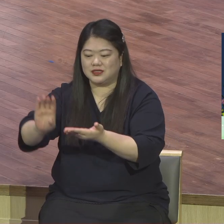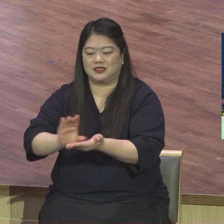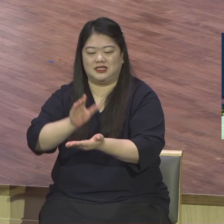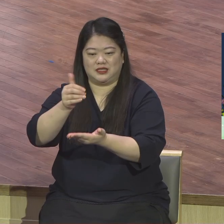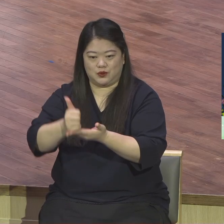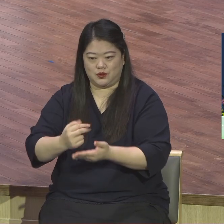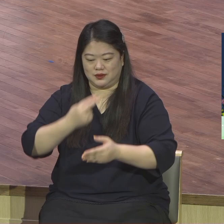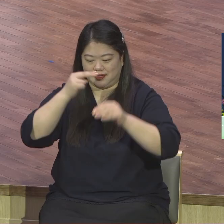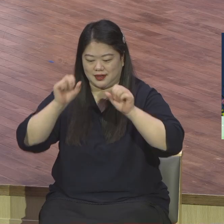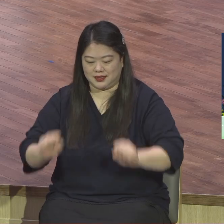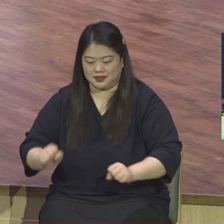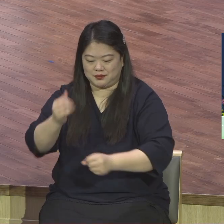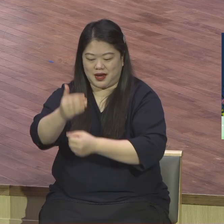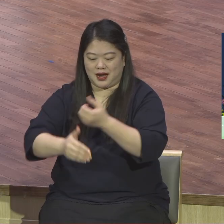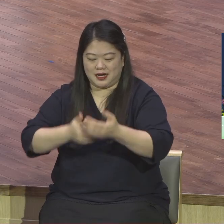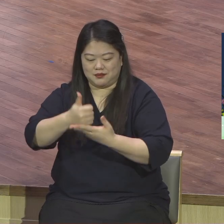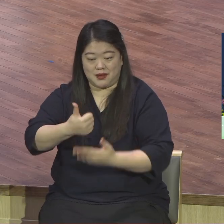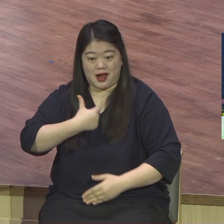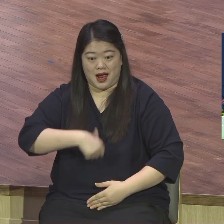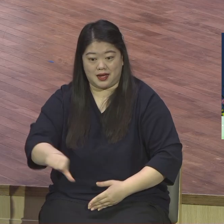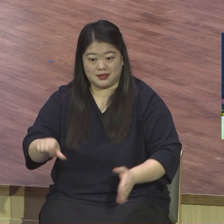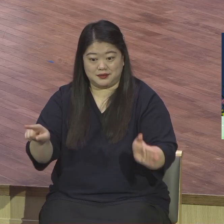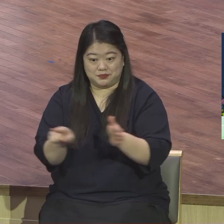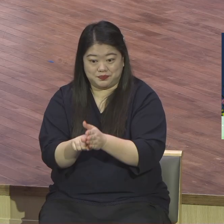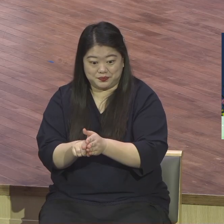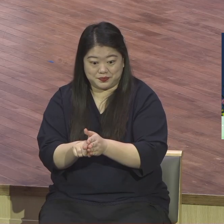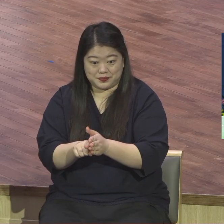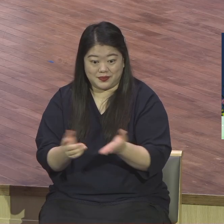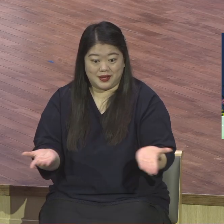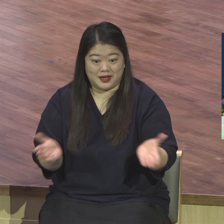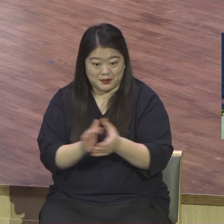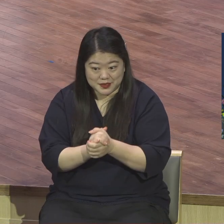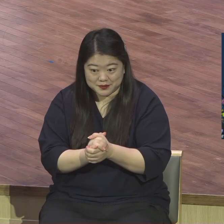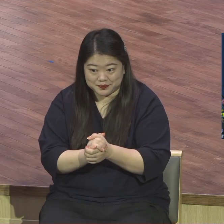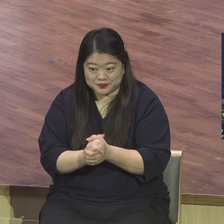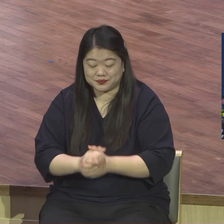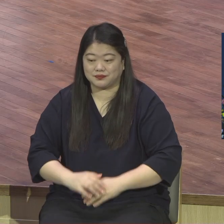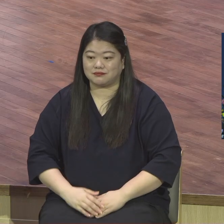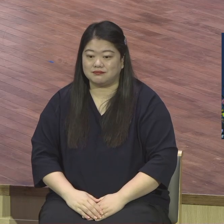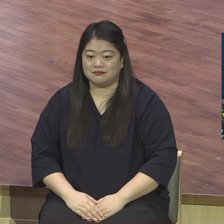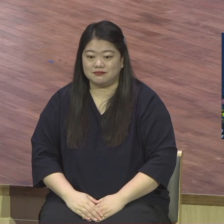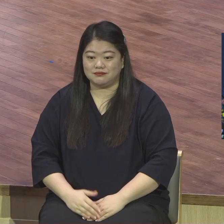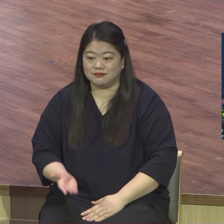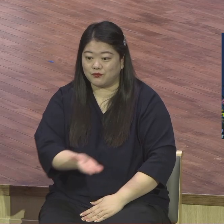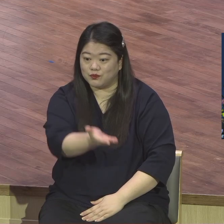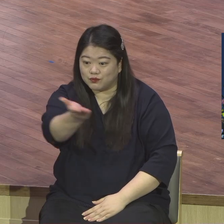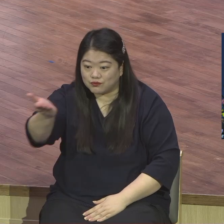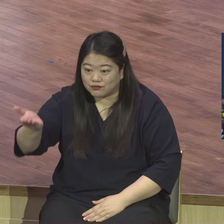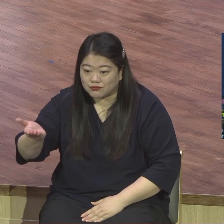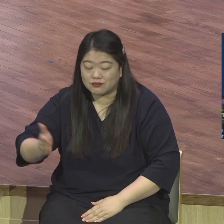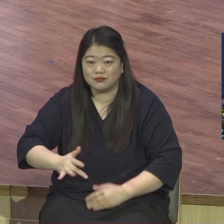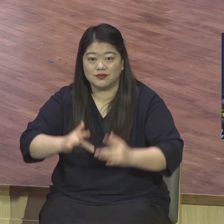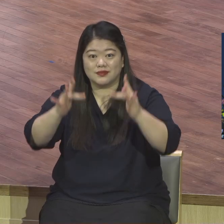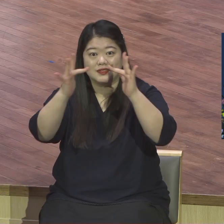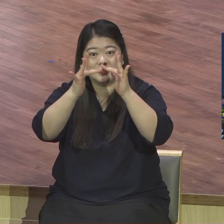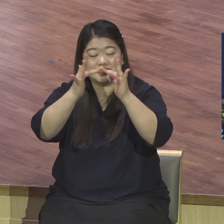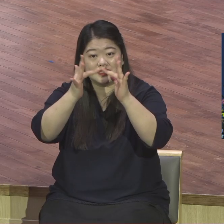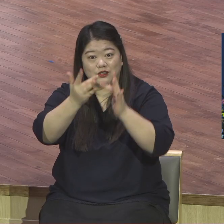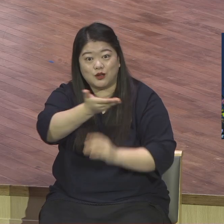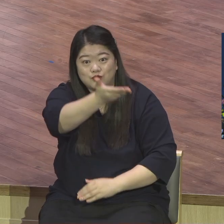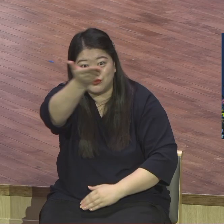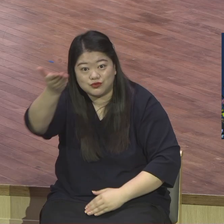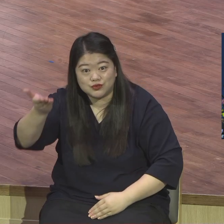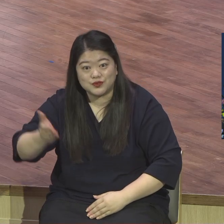그리스도시요 살아계신 하나님의 아들이십니다. 아멘. 우리 원리스홀 비전홀